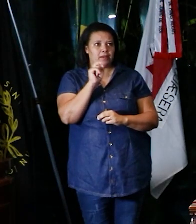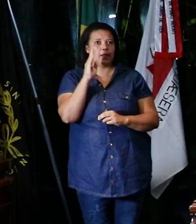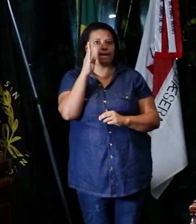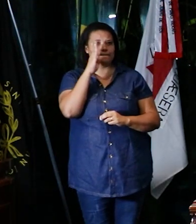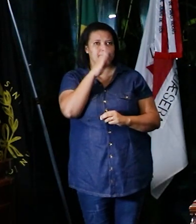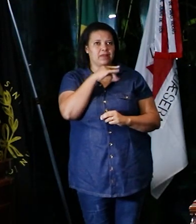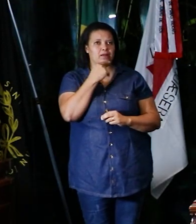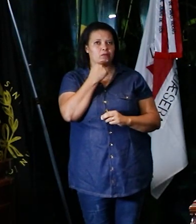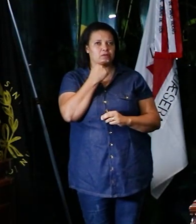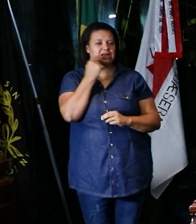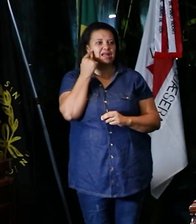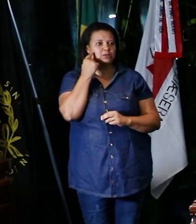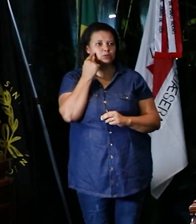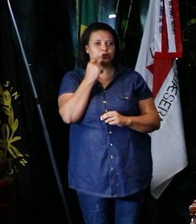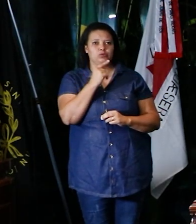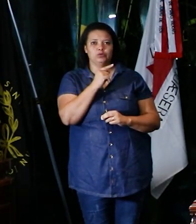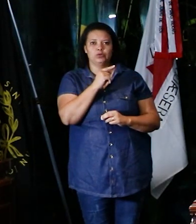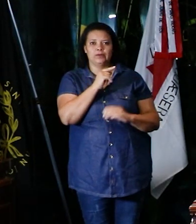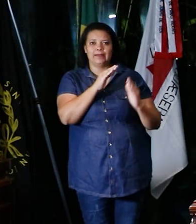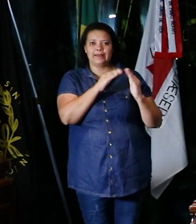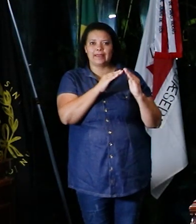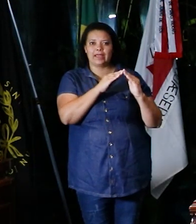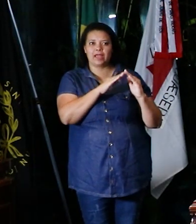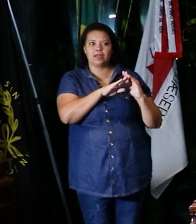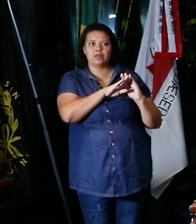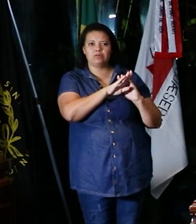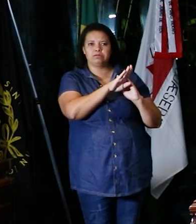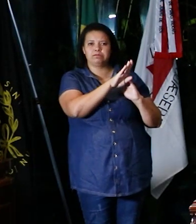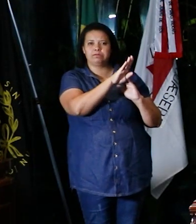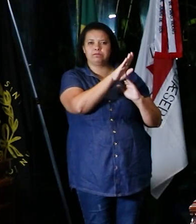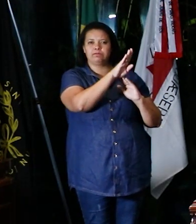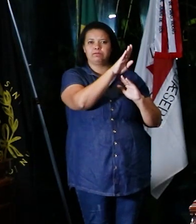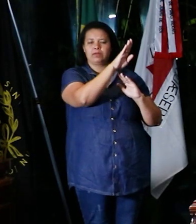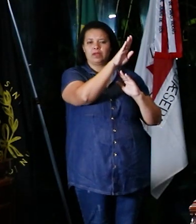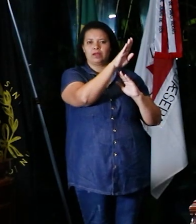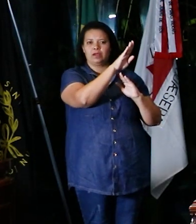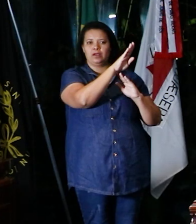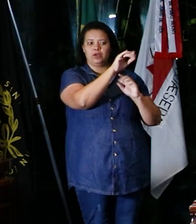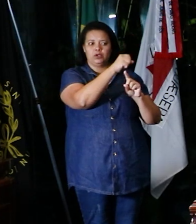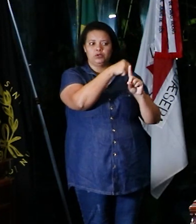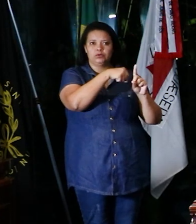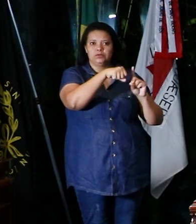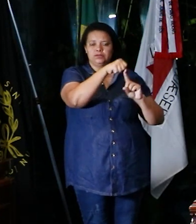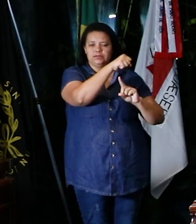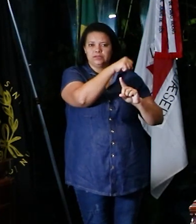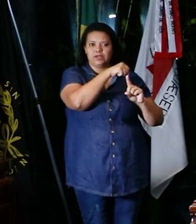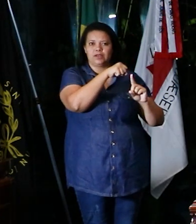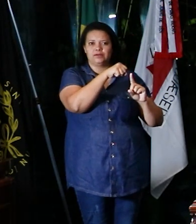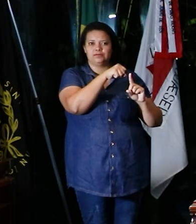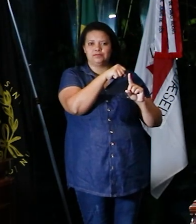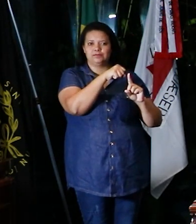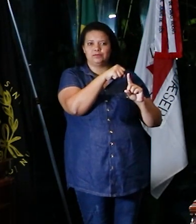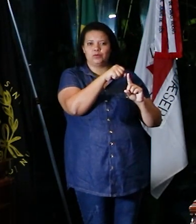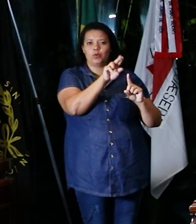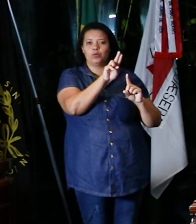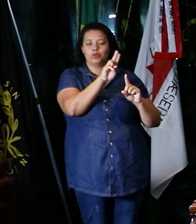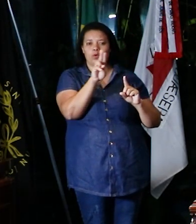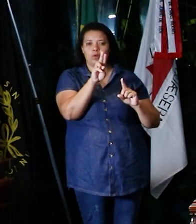de certas povoações altaneiras, desligadas do corpo social, a que se dava o nome